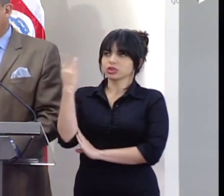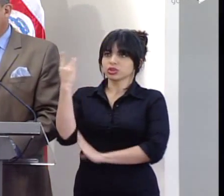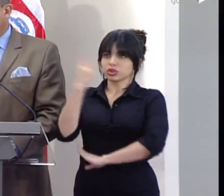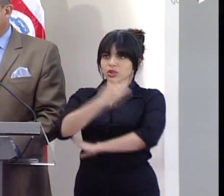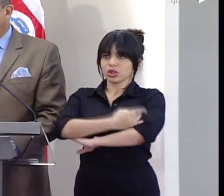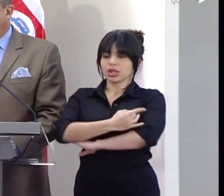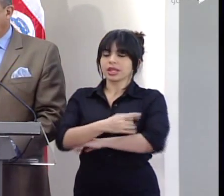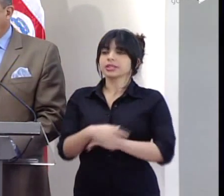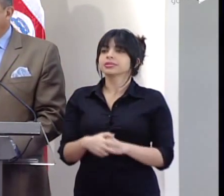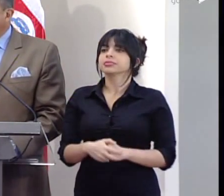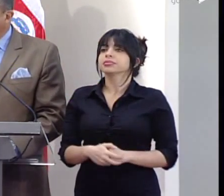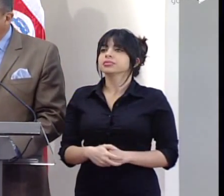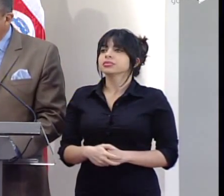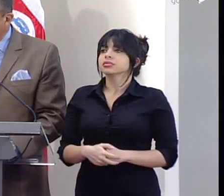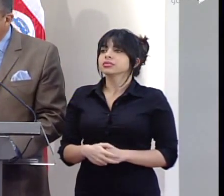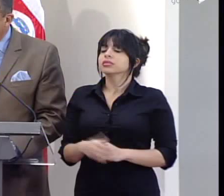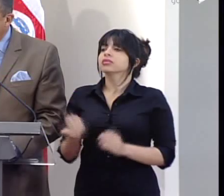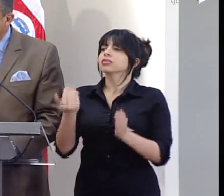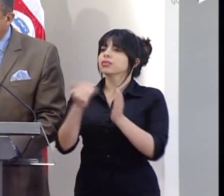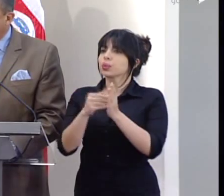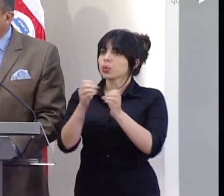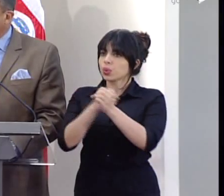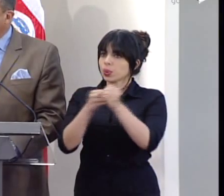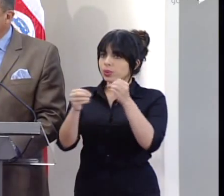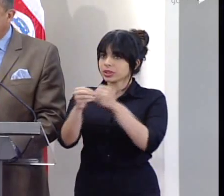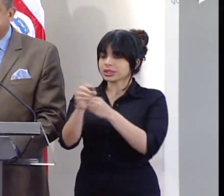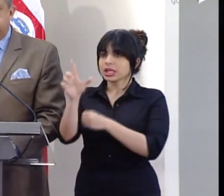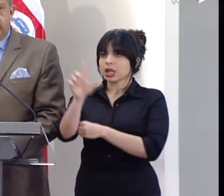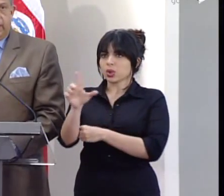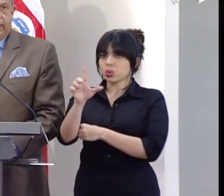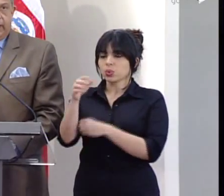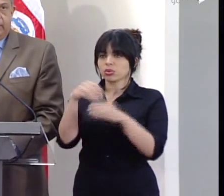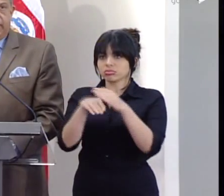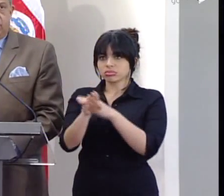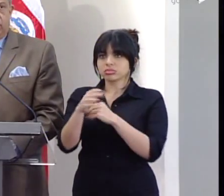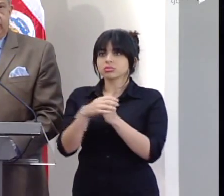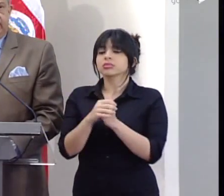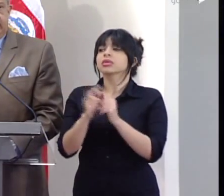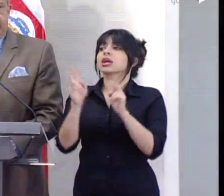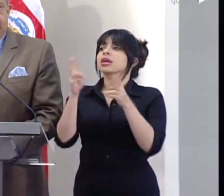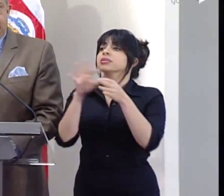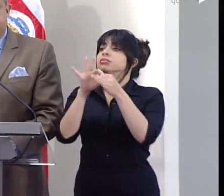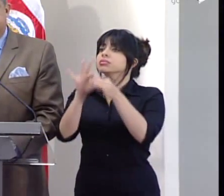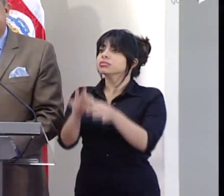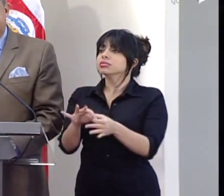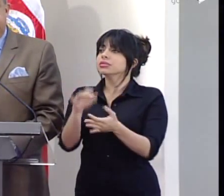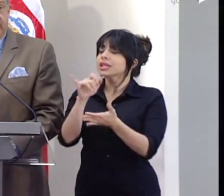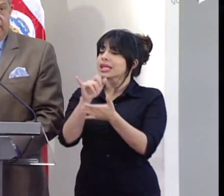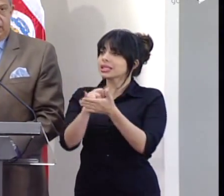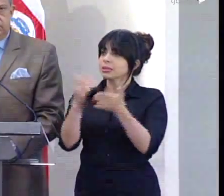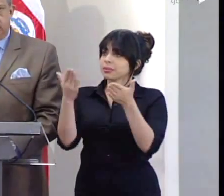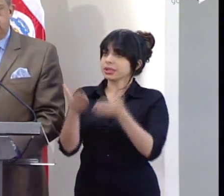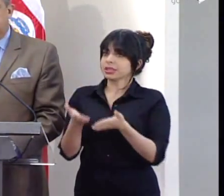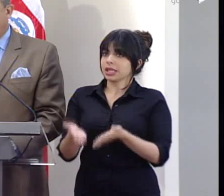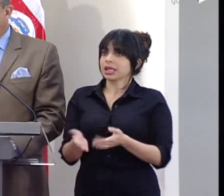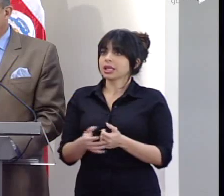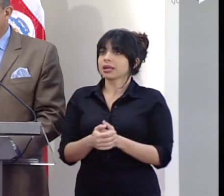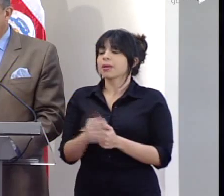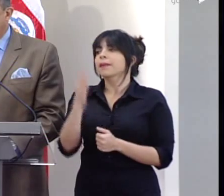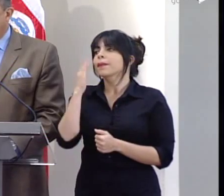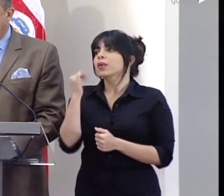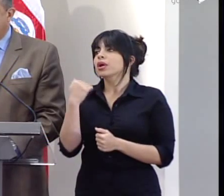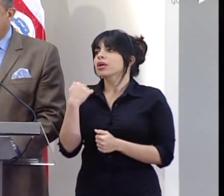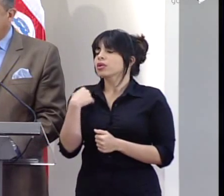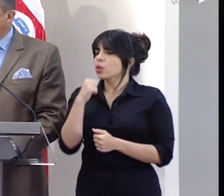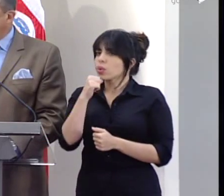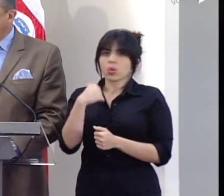días, estuve nuevamente en la oficina el día lunes y en el marco de esa presencia aquí, que no